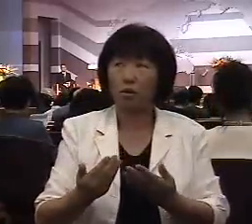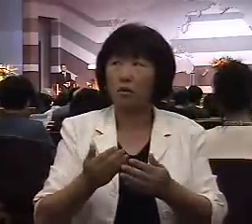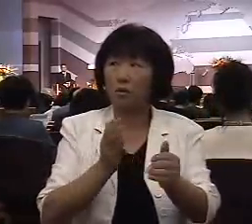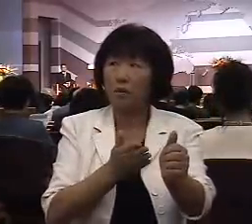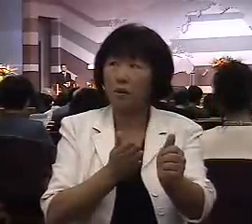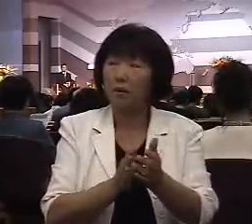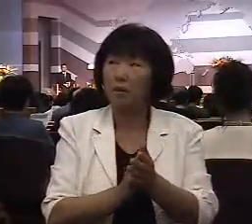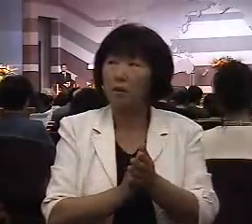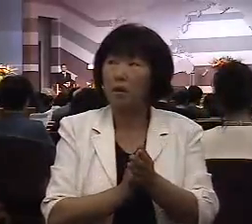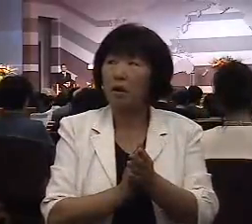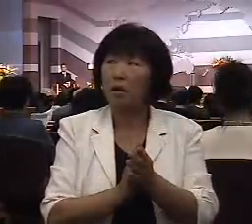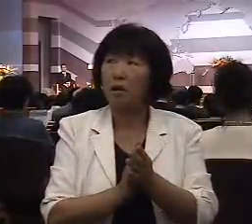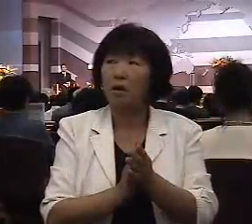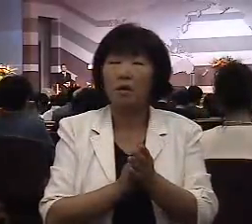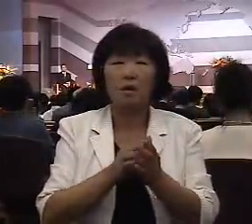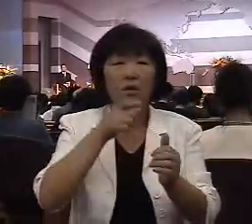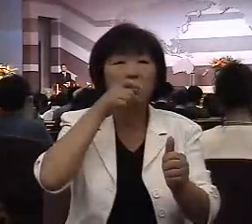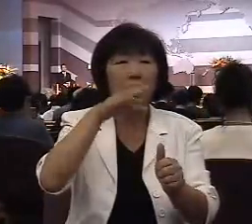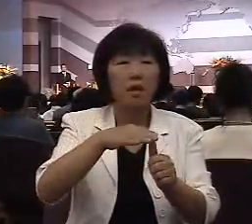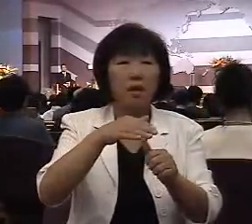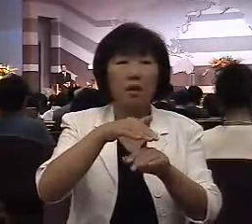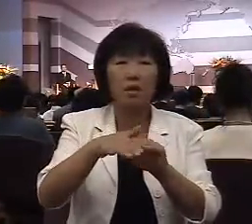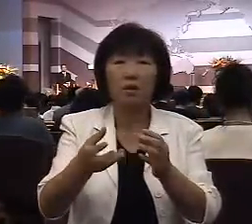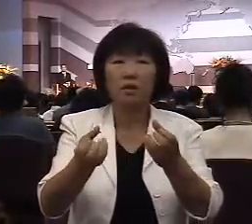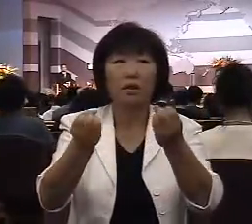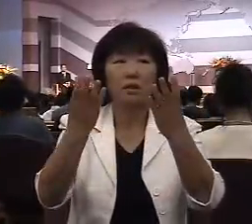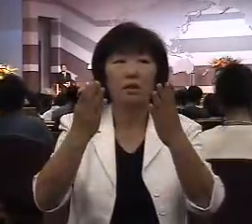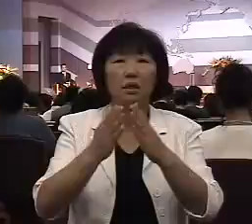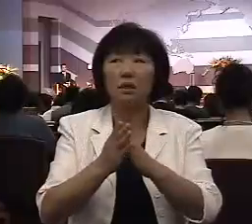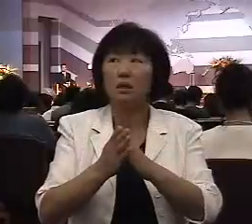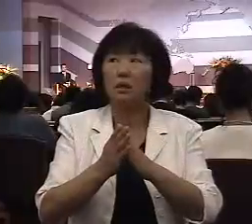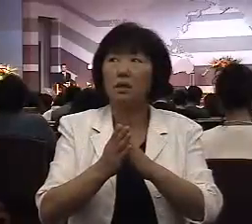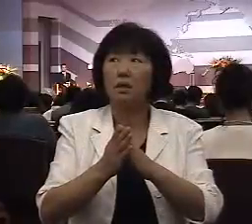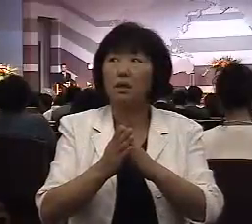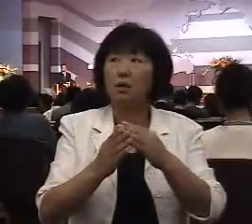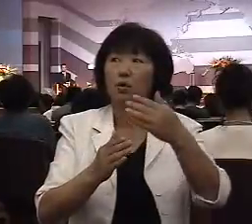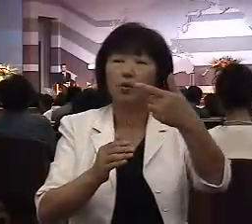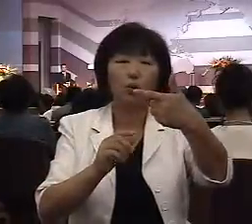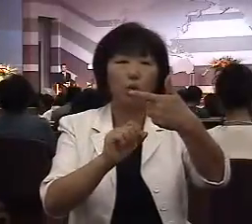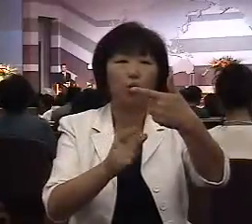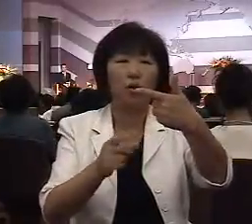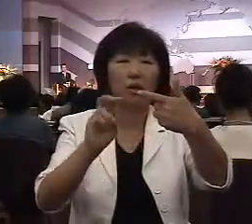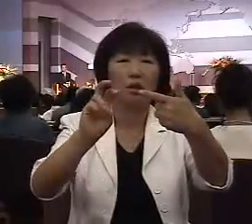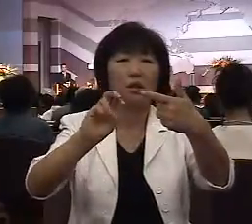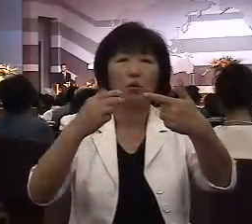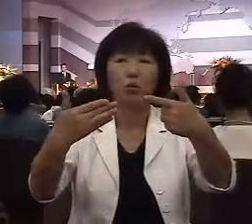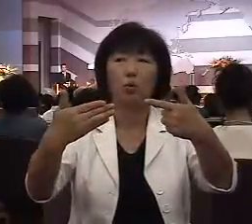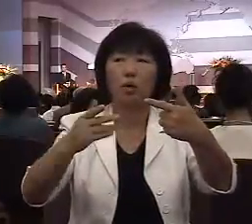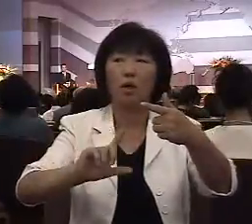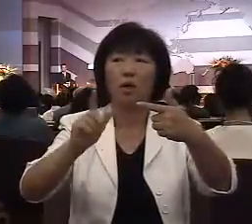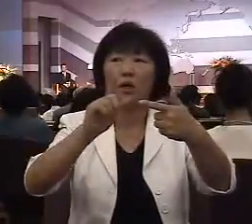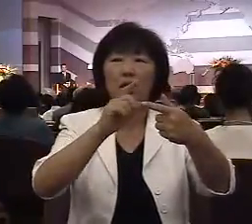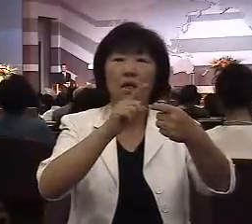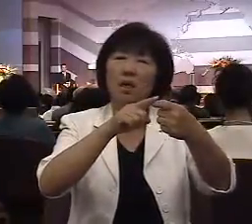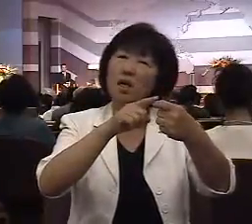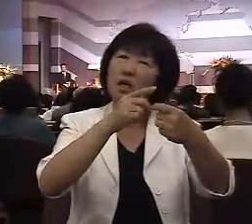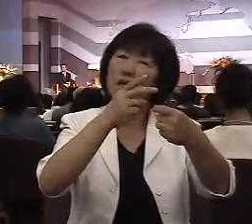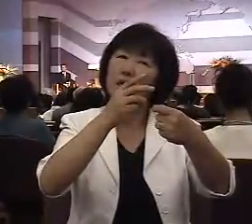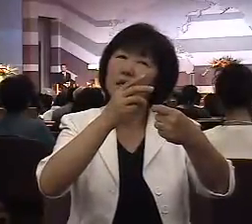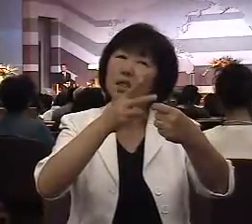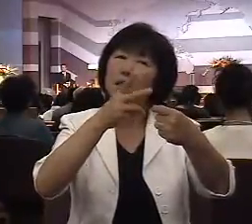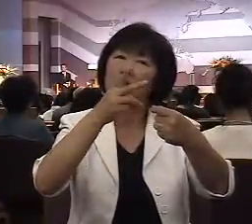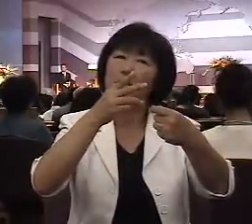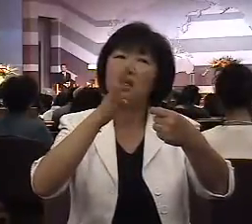1번을 스킵했네요. 세례교육 및 세례식 일정 6월 29일 주일날 1, 2, 3, 4부 예배 때 세례 예배로